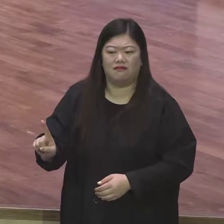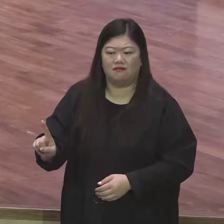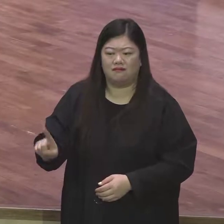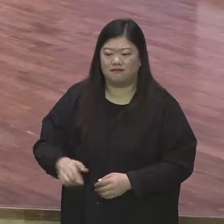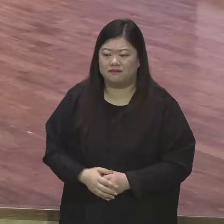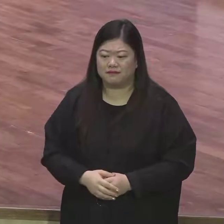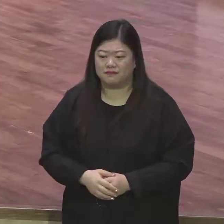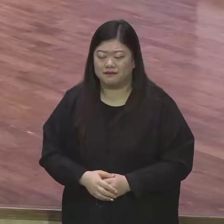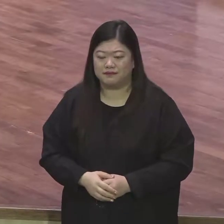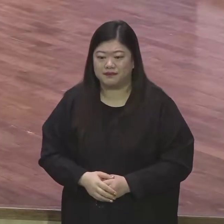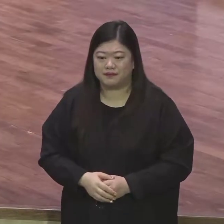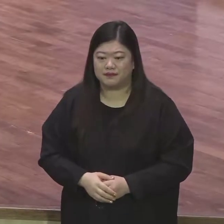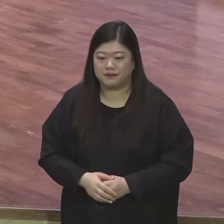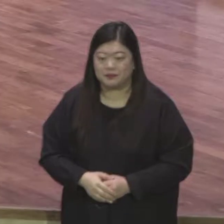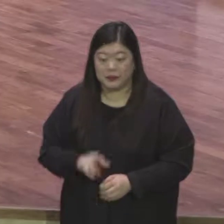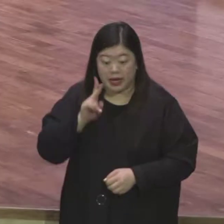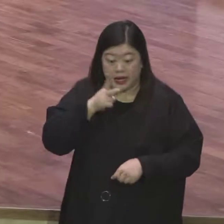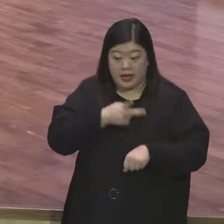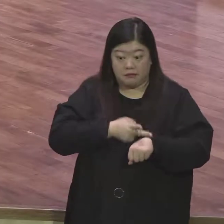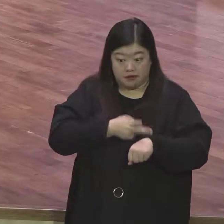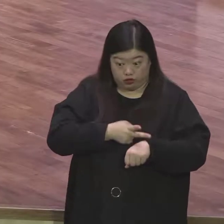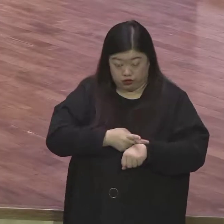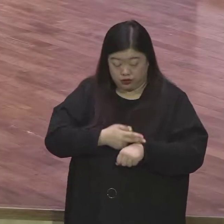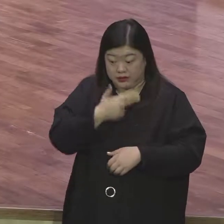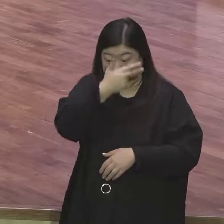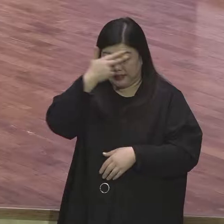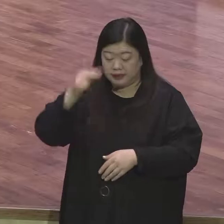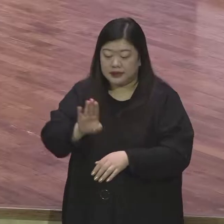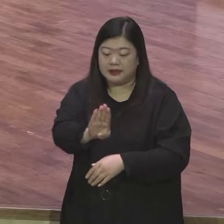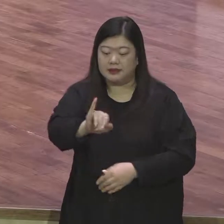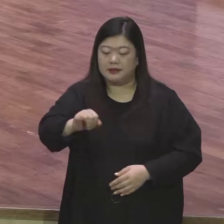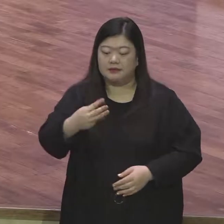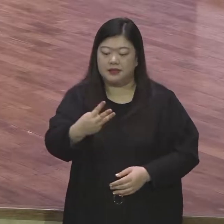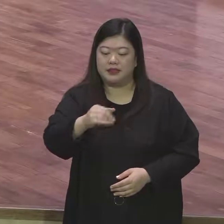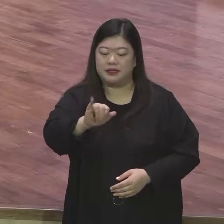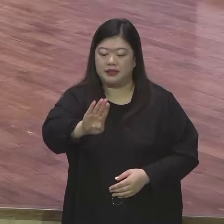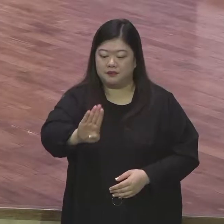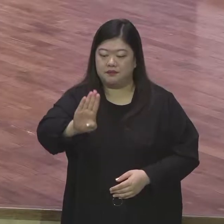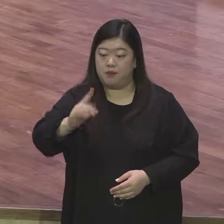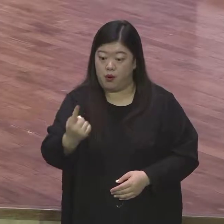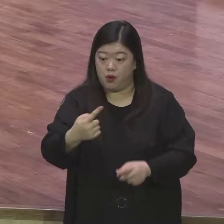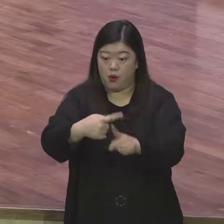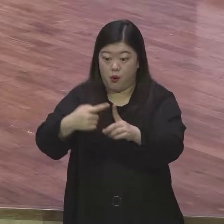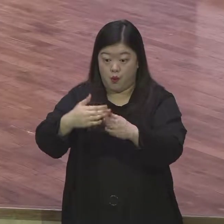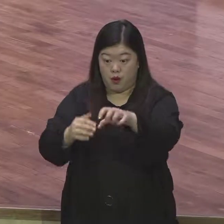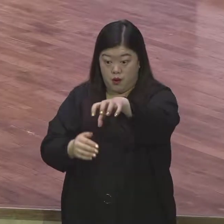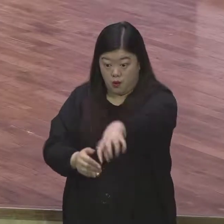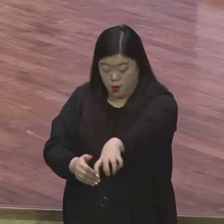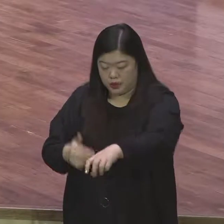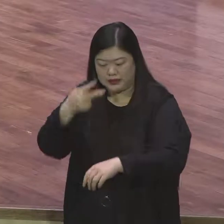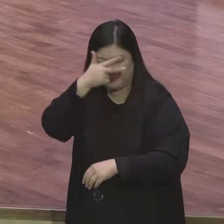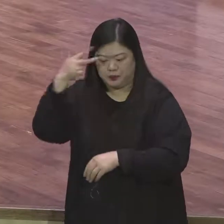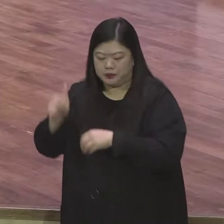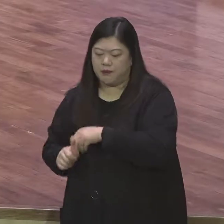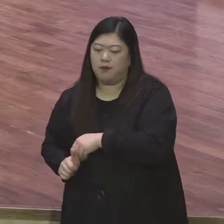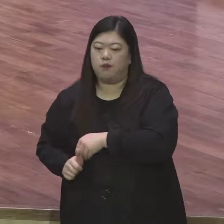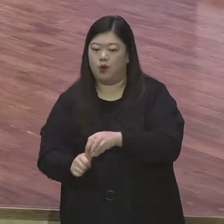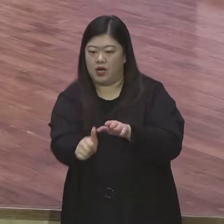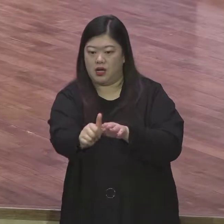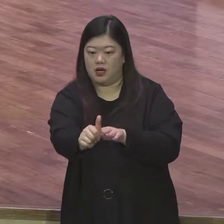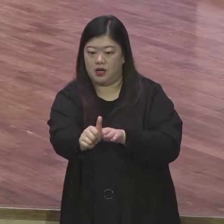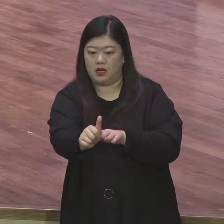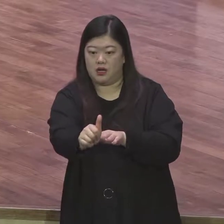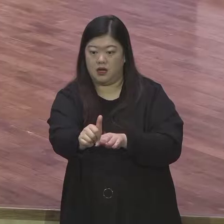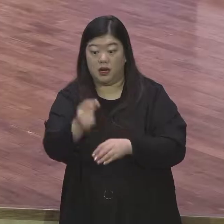바울이 디모데를 빌립보 교회에 파송을 하려는 계획을 밝히고 있는 거예요. 이 바울은 자신의